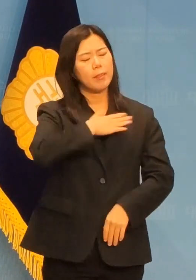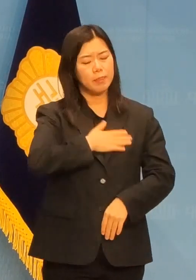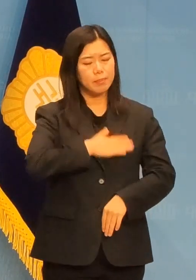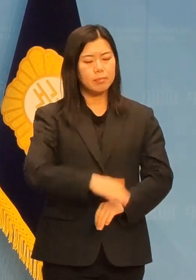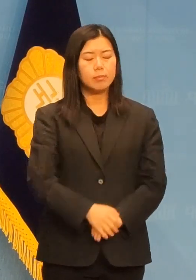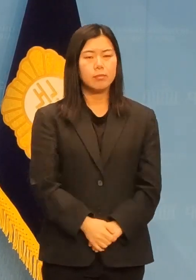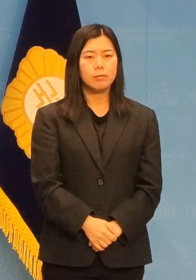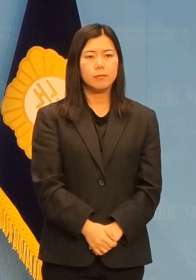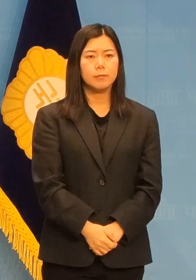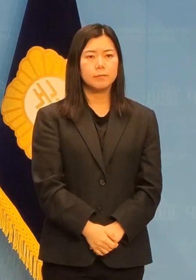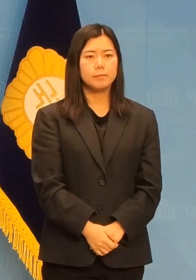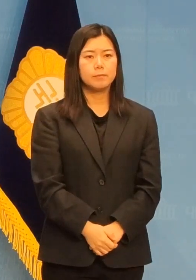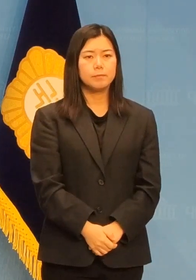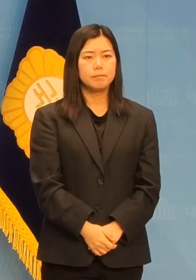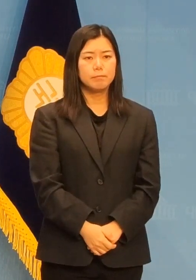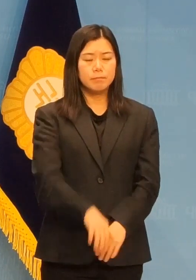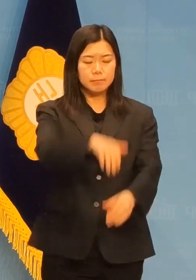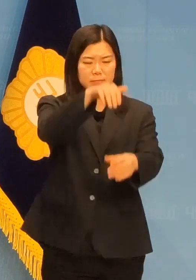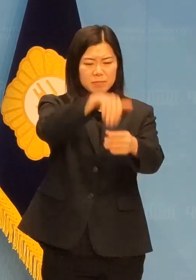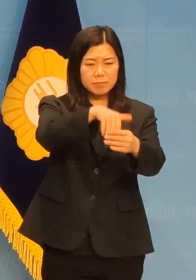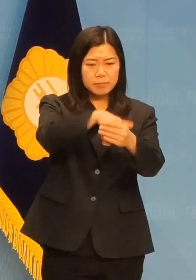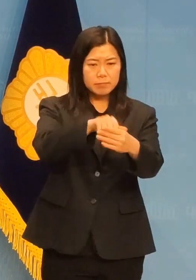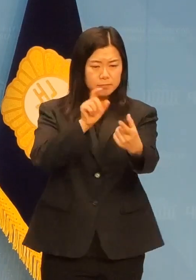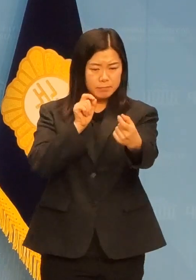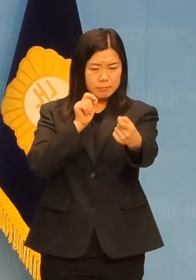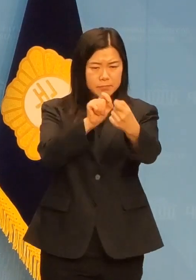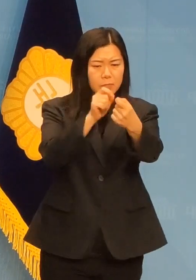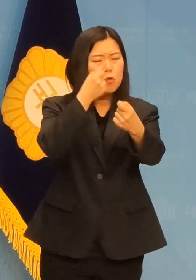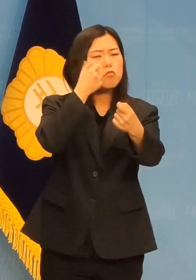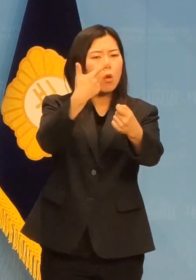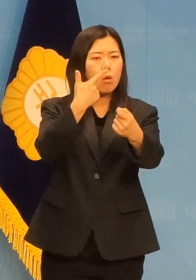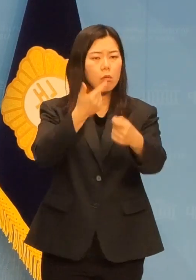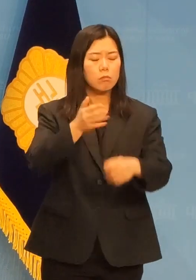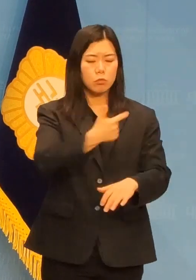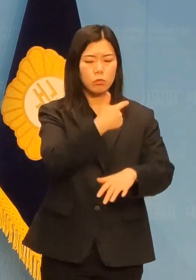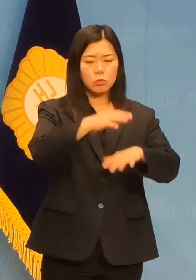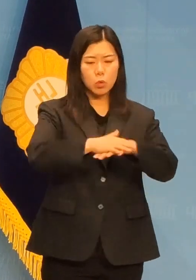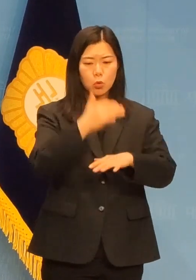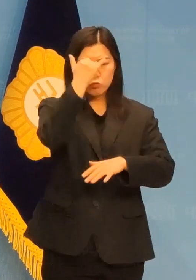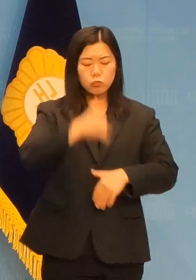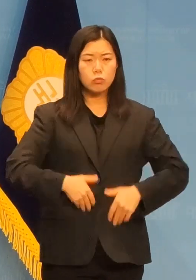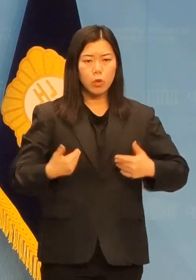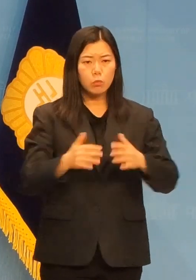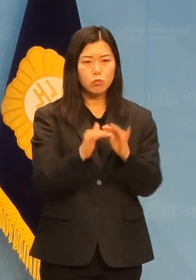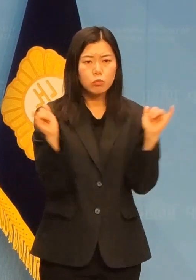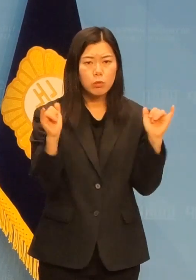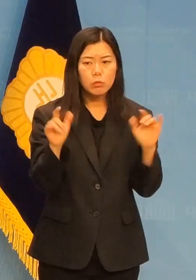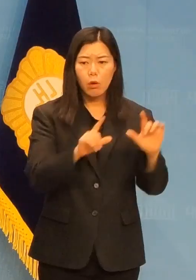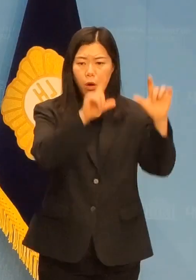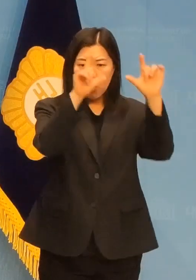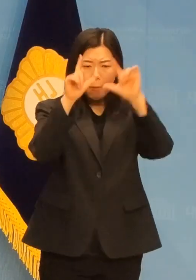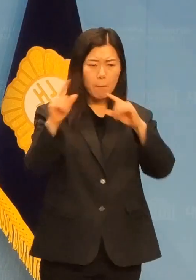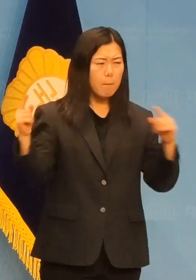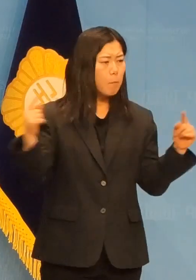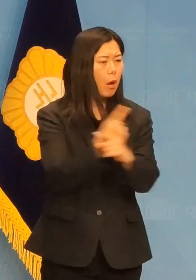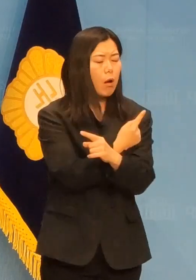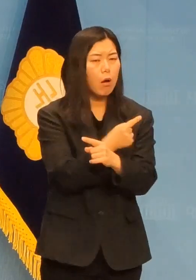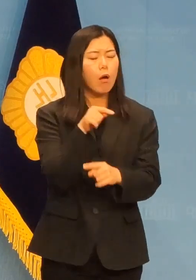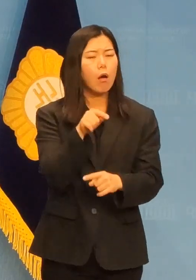없습니다. 선거를 불과 6개월 앞두고 대전 충남 주민의 삶을 송두리째 바꿀 수 있는